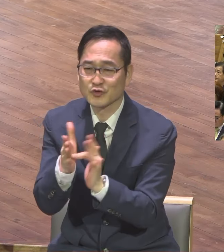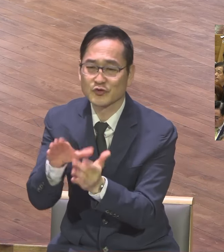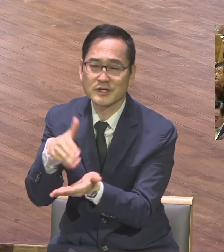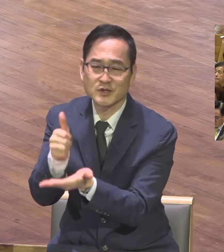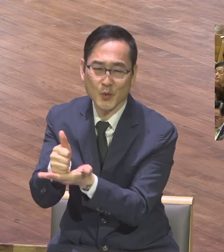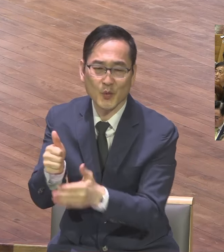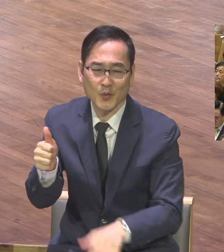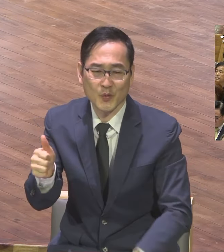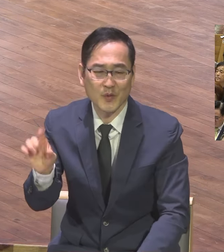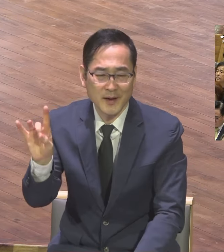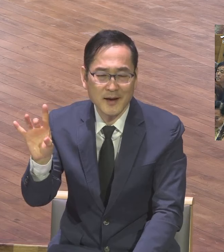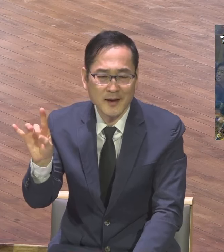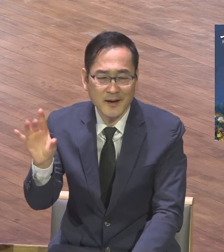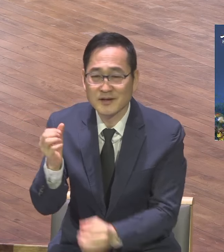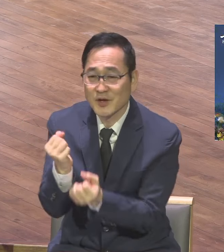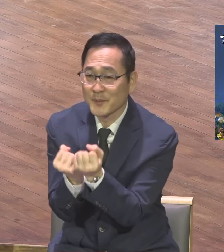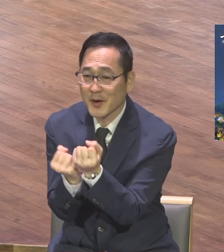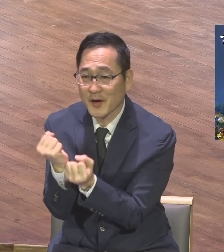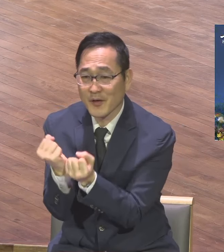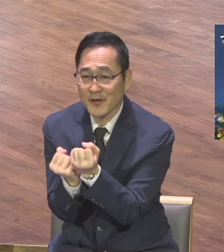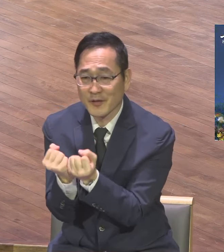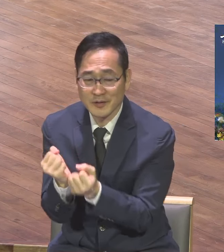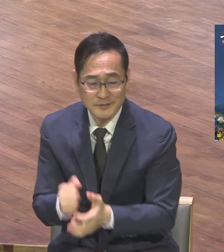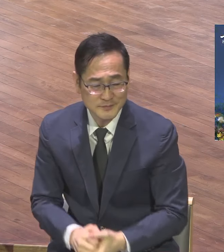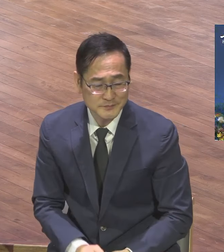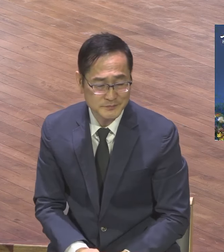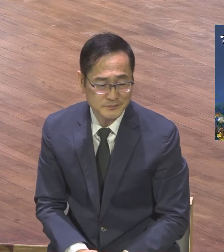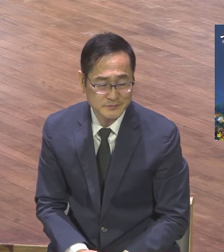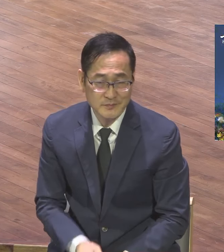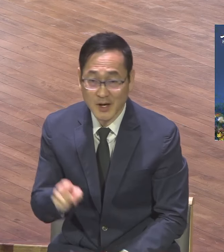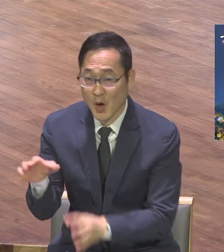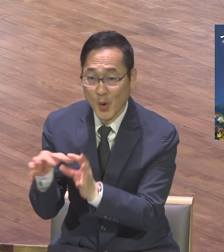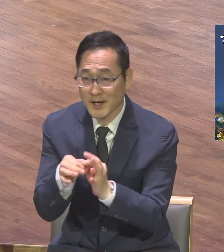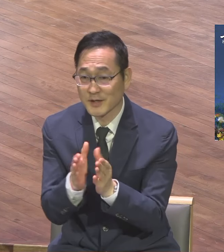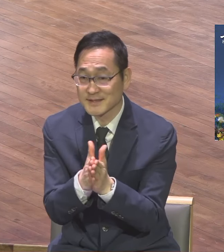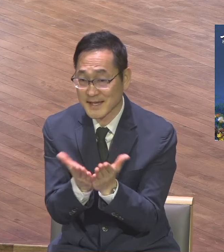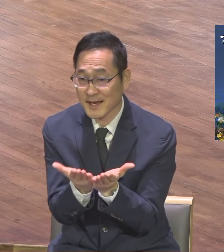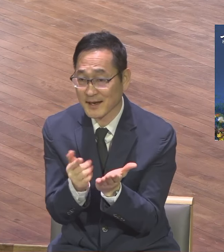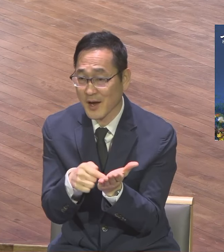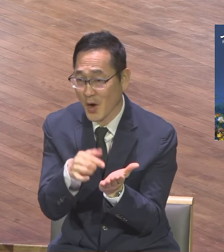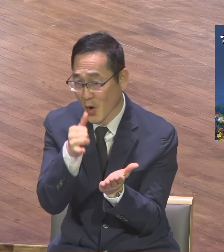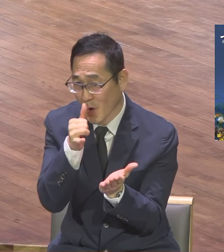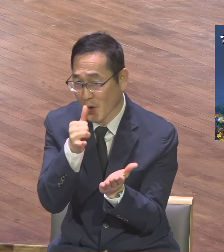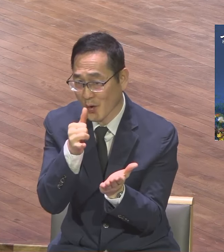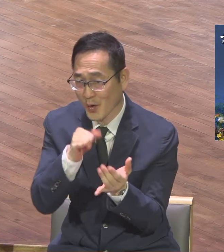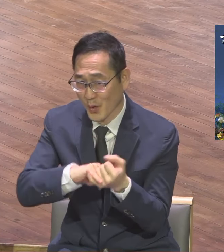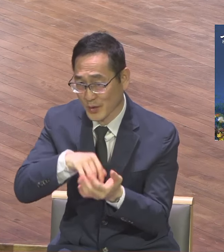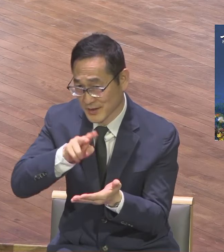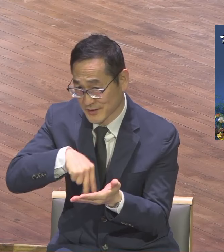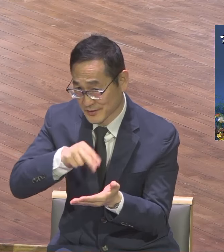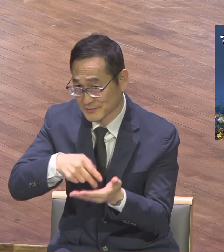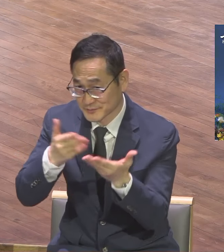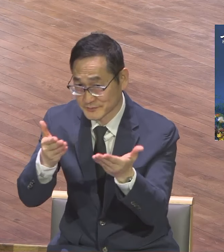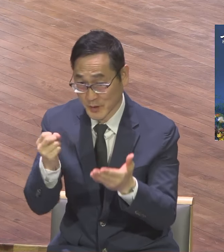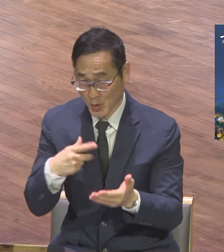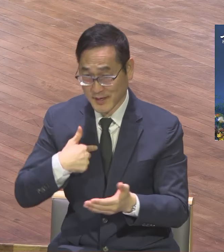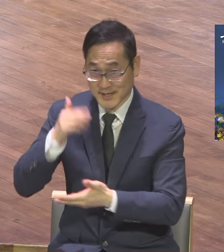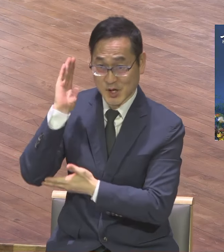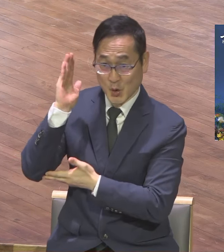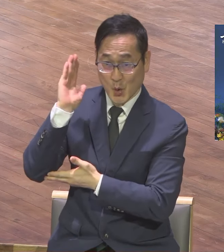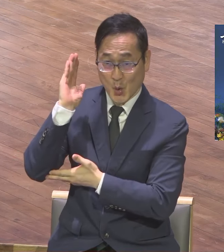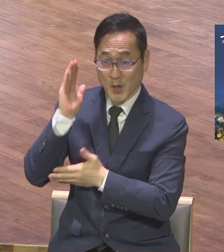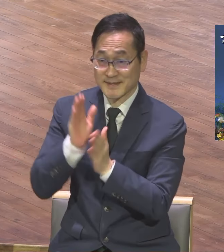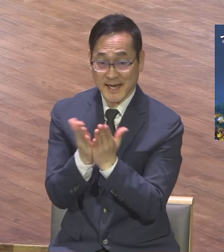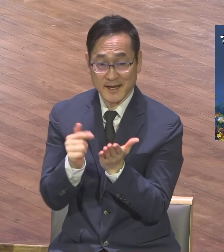책입니다. 아직 또 안 보신 분들은 찾아보시기 바랍니다. 그리고 제가 설교한 책들이